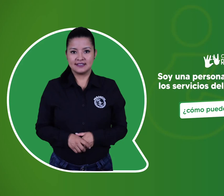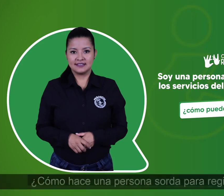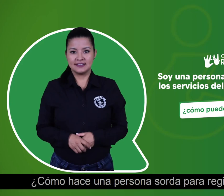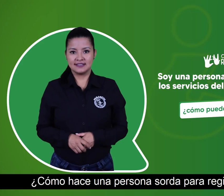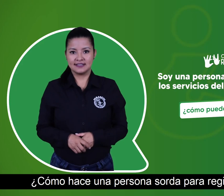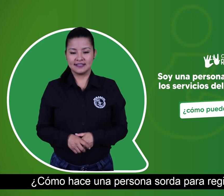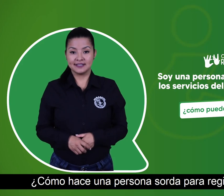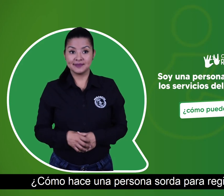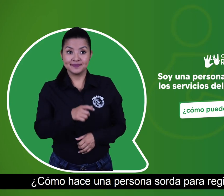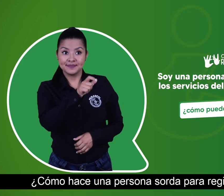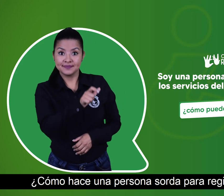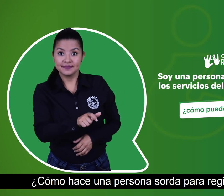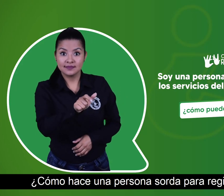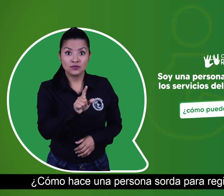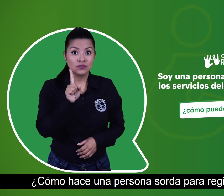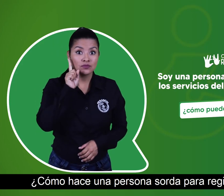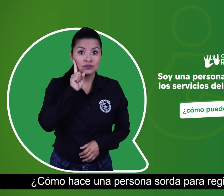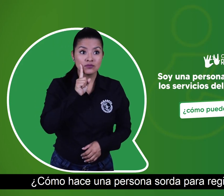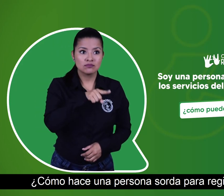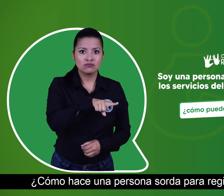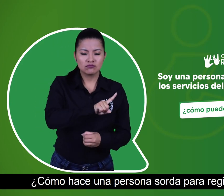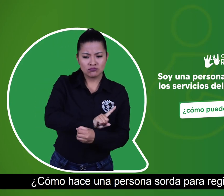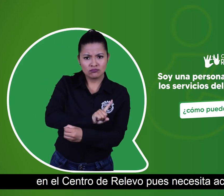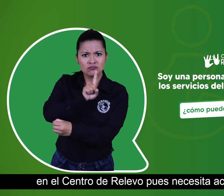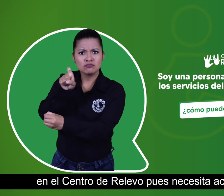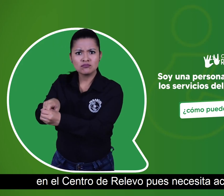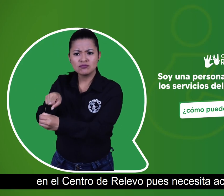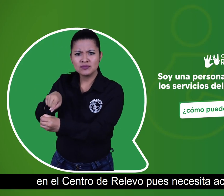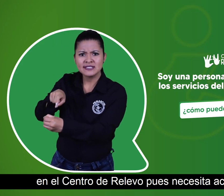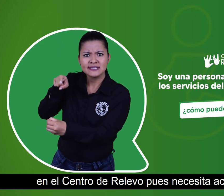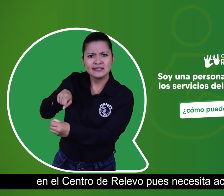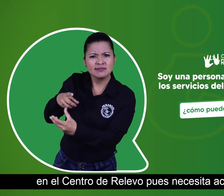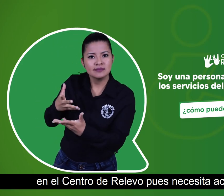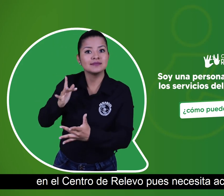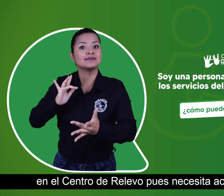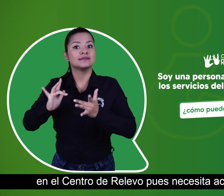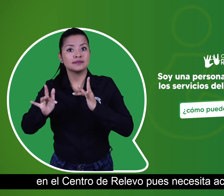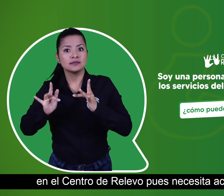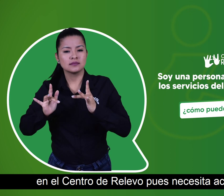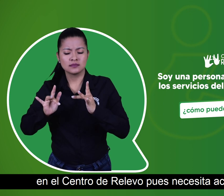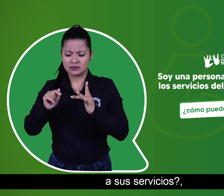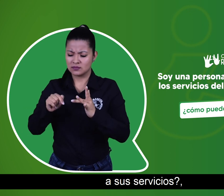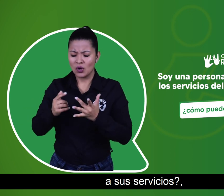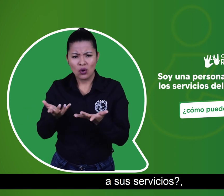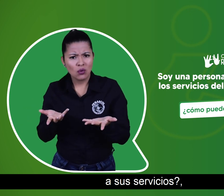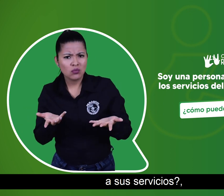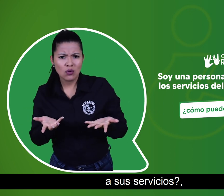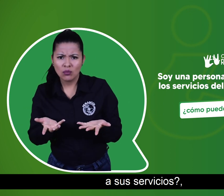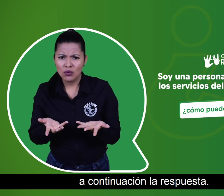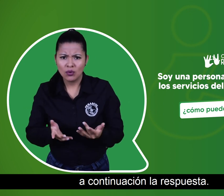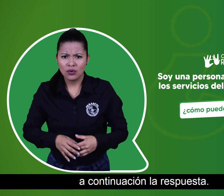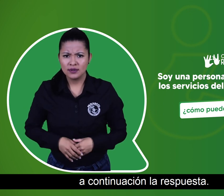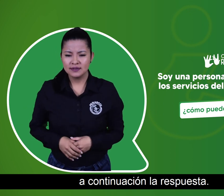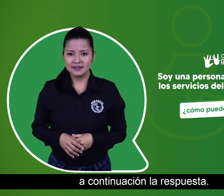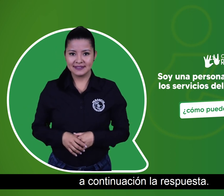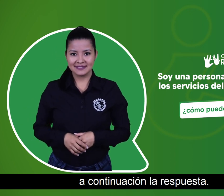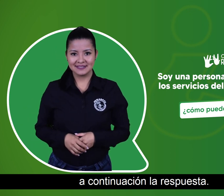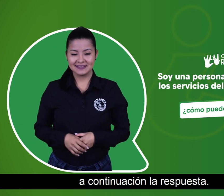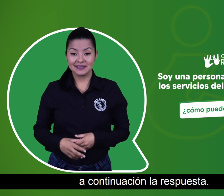¿Cómo hace una persona sorda para registrarse en el centro de relevo, pues necesita acceder a sus servicios? A continuación, la